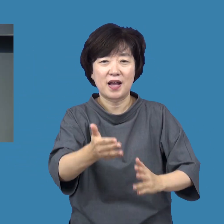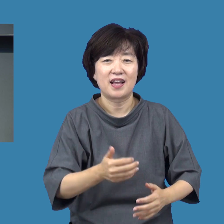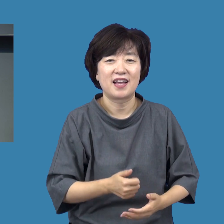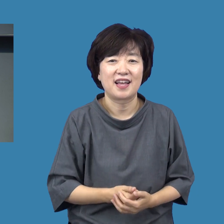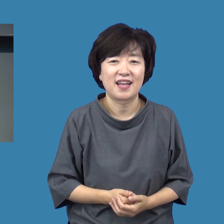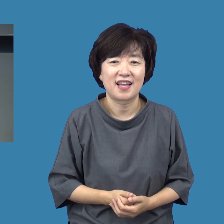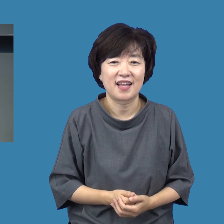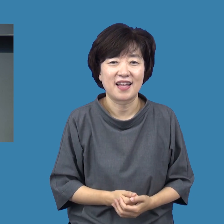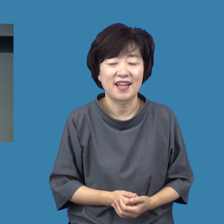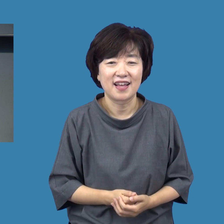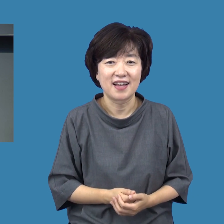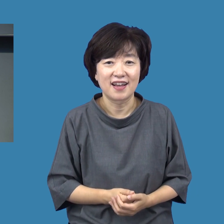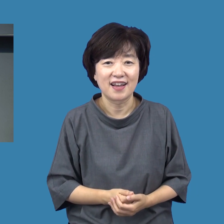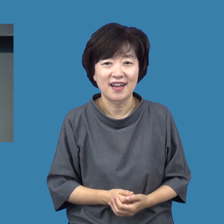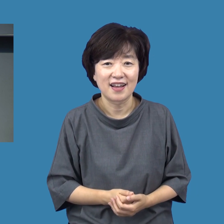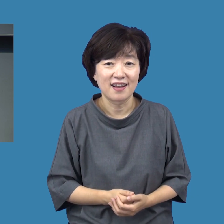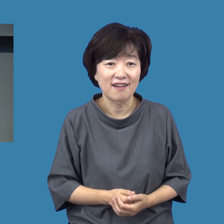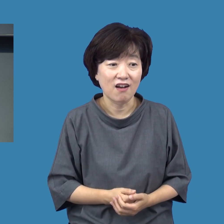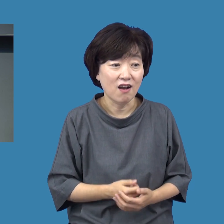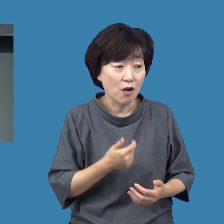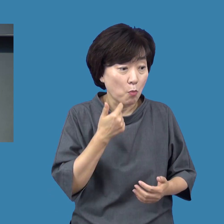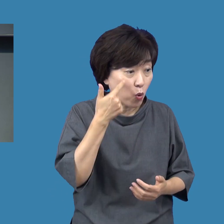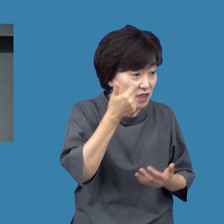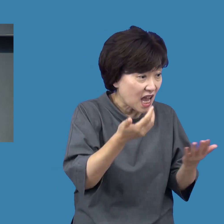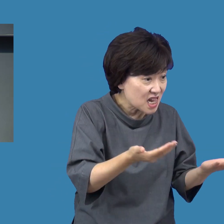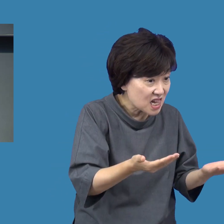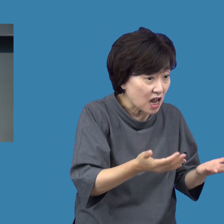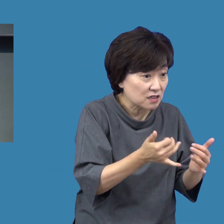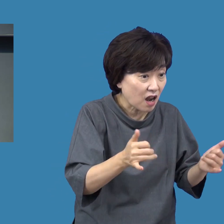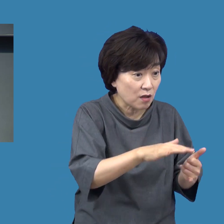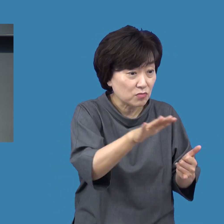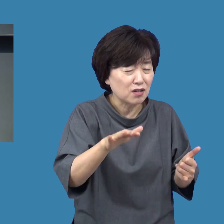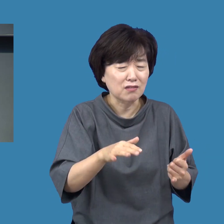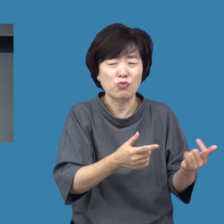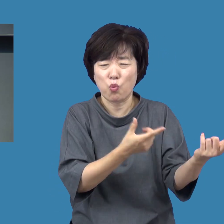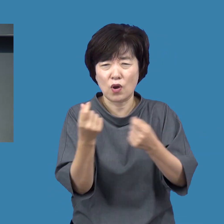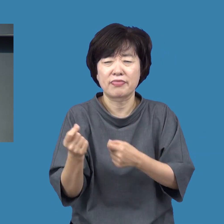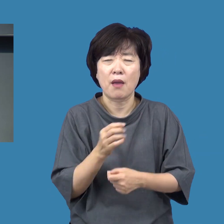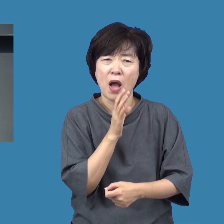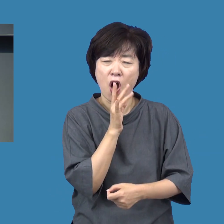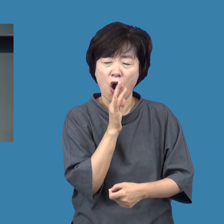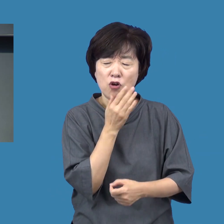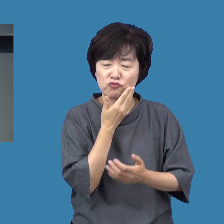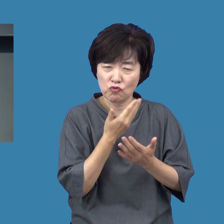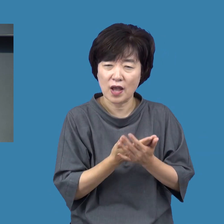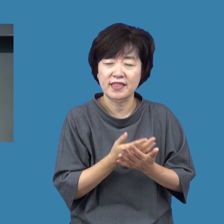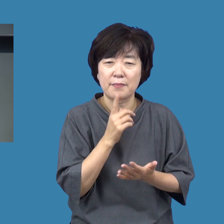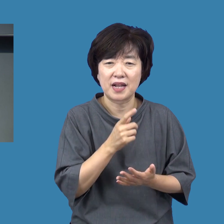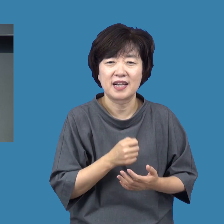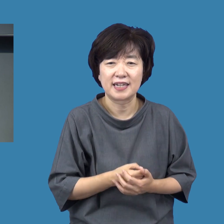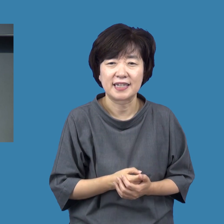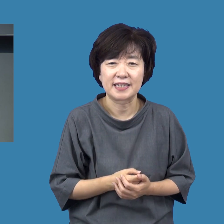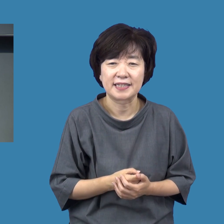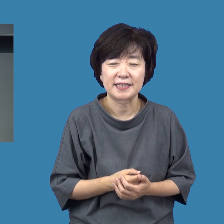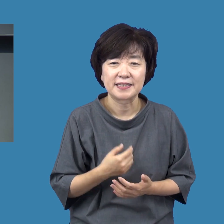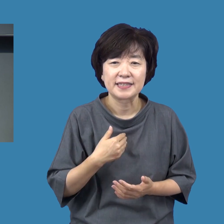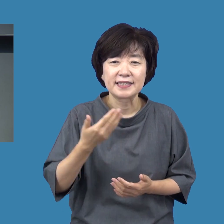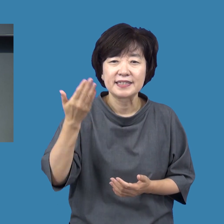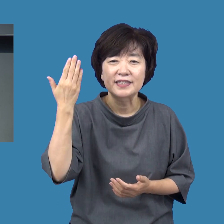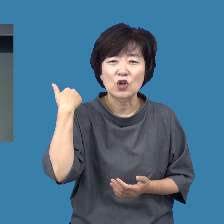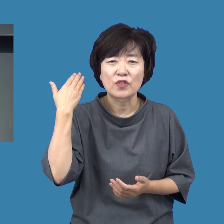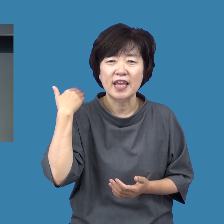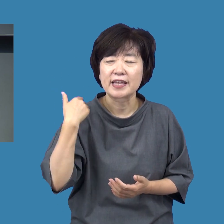이건 여러분 뭐 사역하는 여러분들도 동일하게 간증하고 있는 거예요. 그 전에 제가 한번